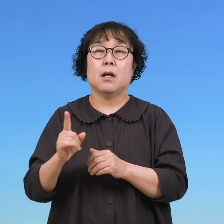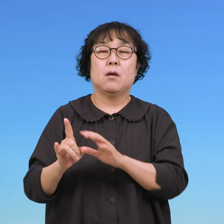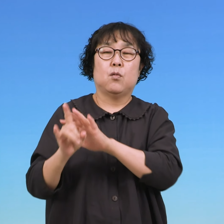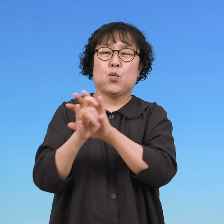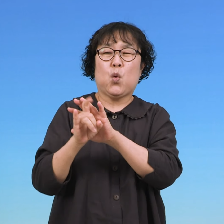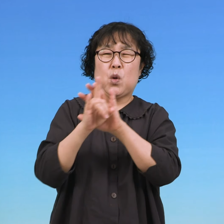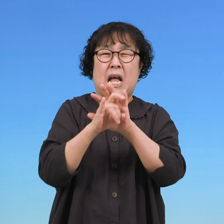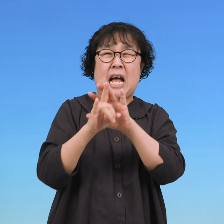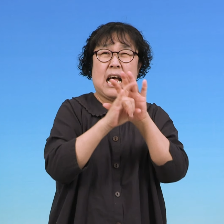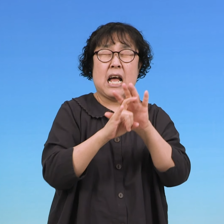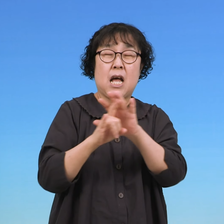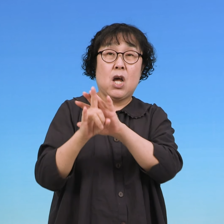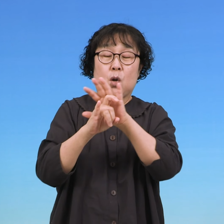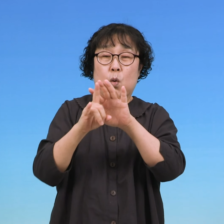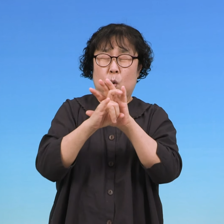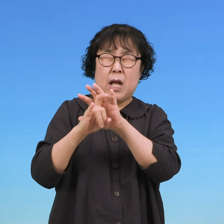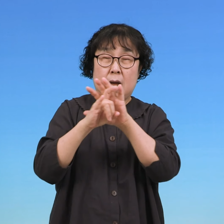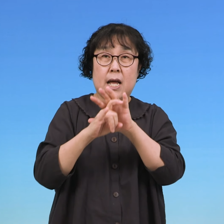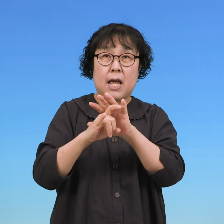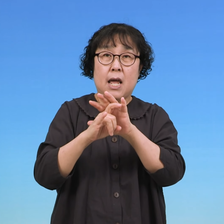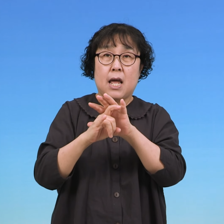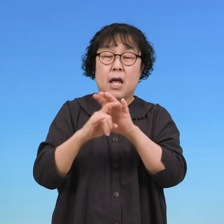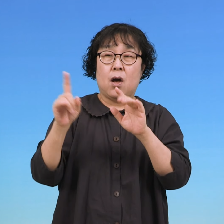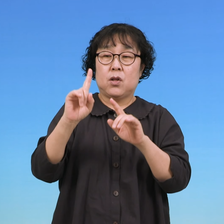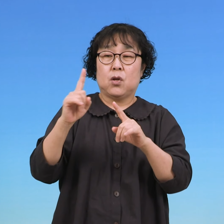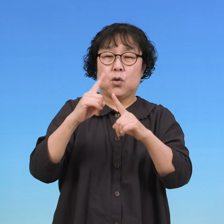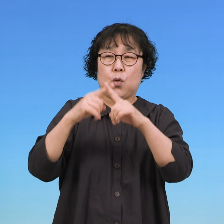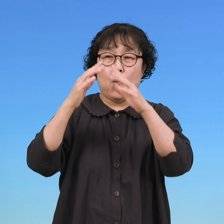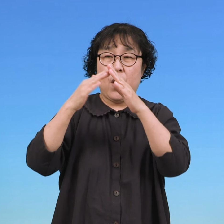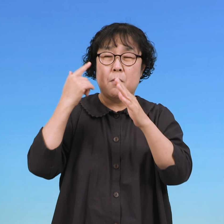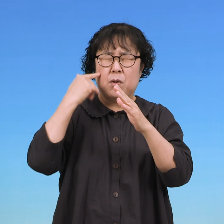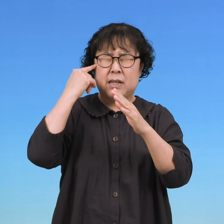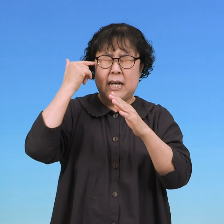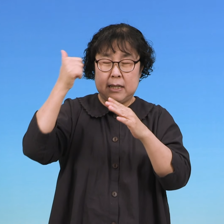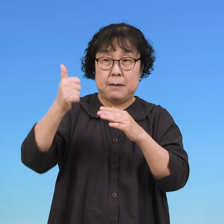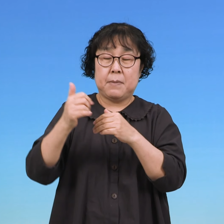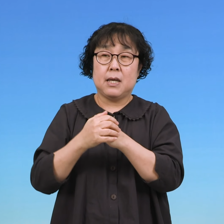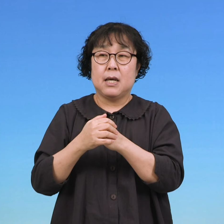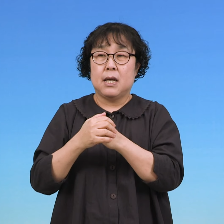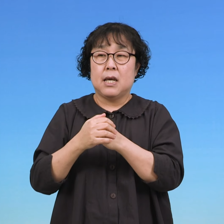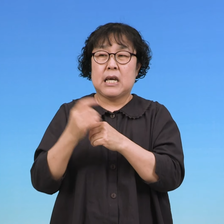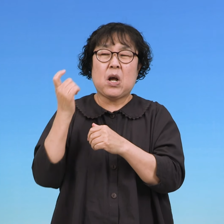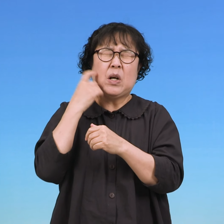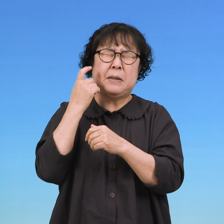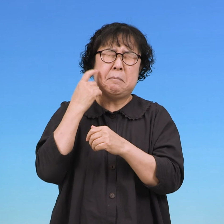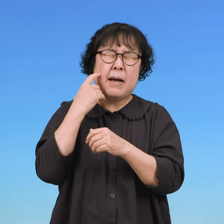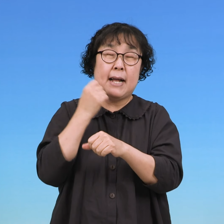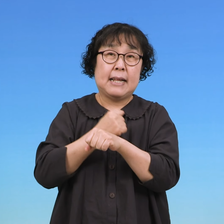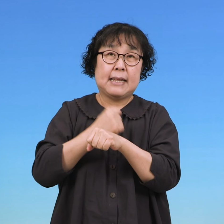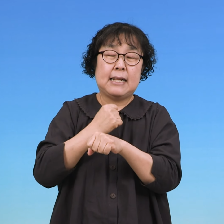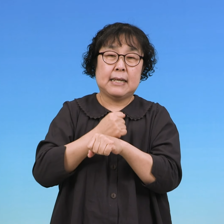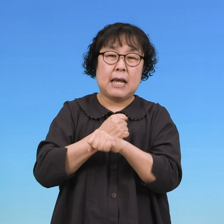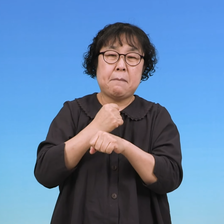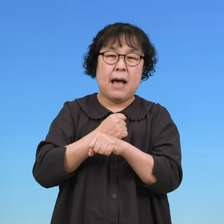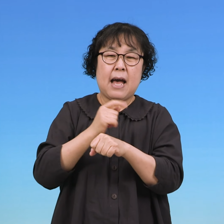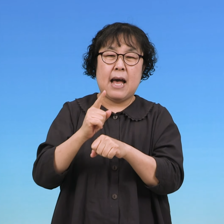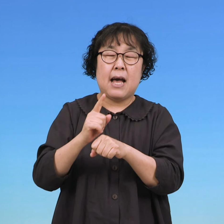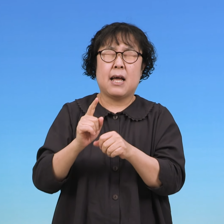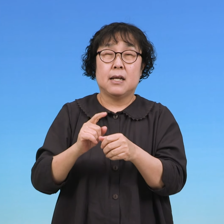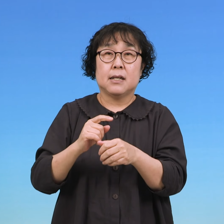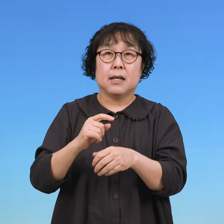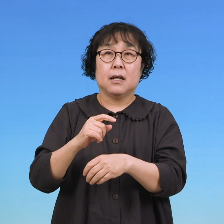코로나 뭐 어느 교회 뭐 그게 툭 튀어나온 뭐 실수였겠죠. 어느 교회에서 이게 거짓말했다는 게 막